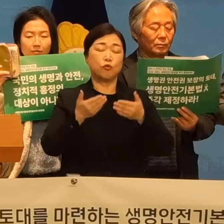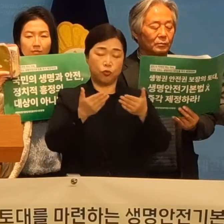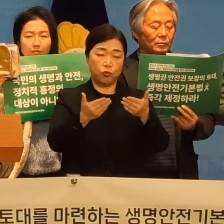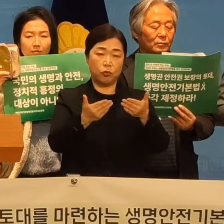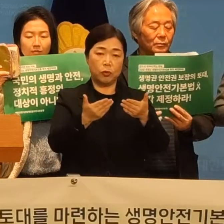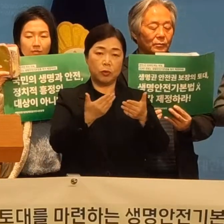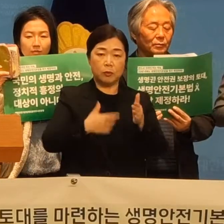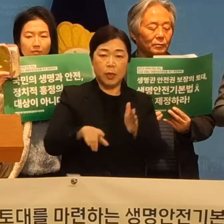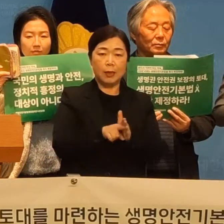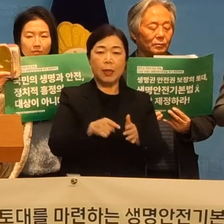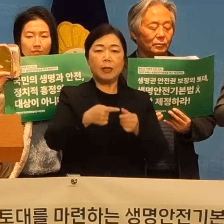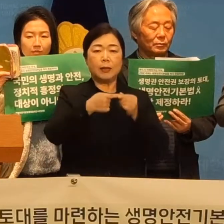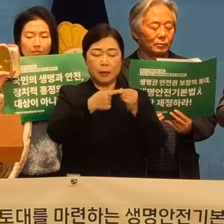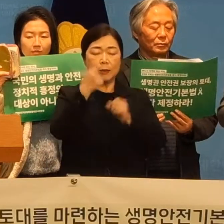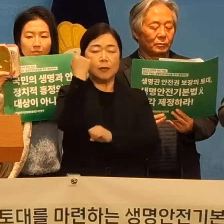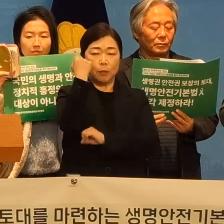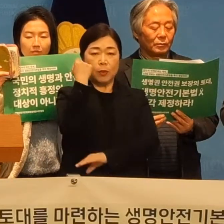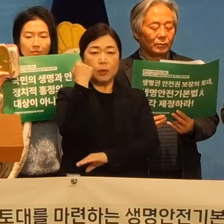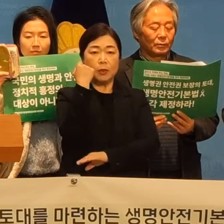첫걸음입니다.